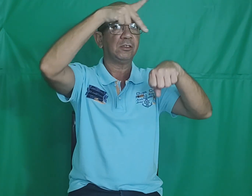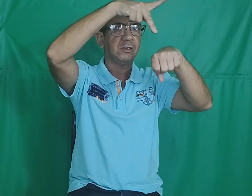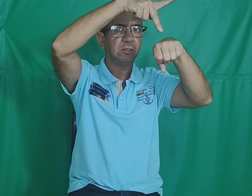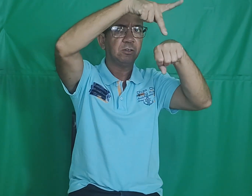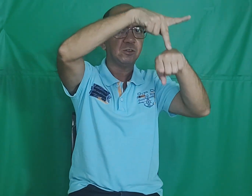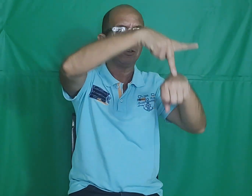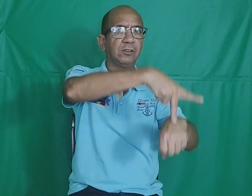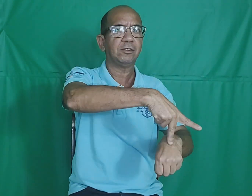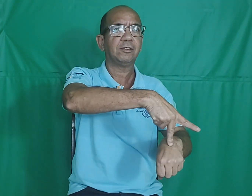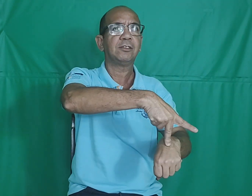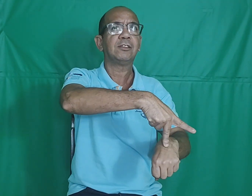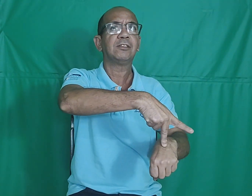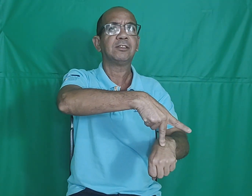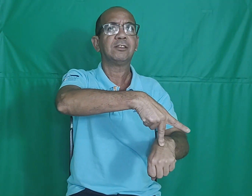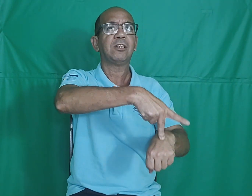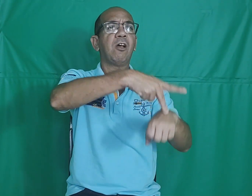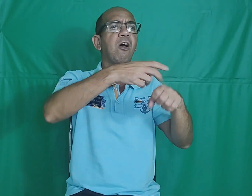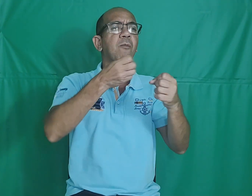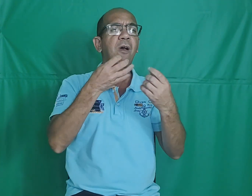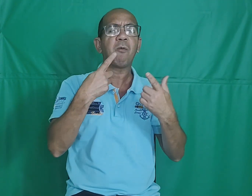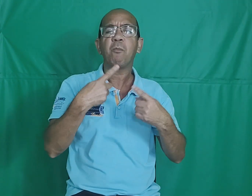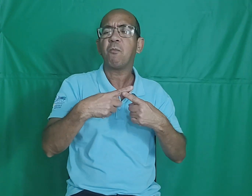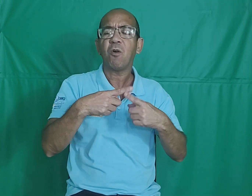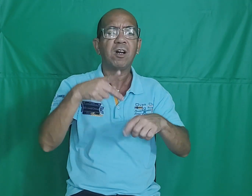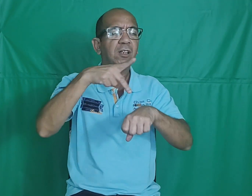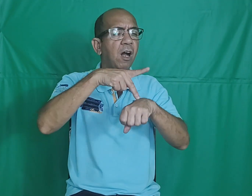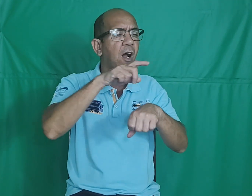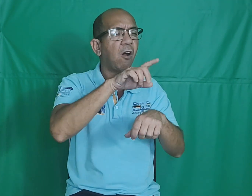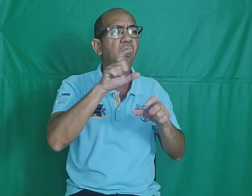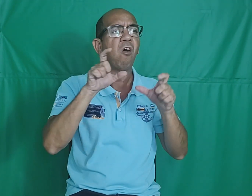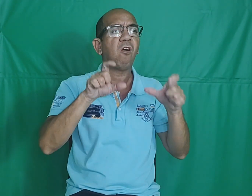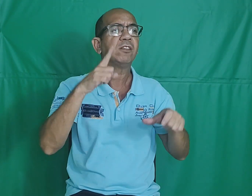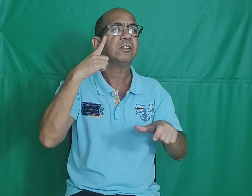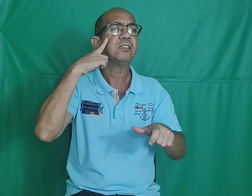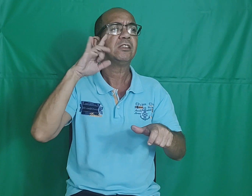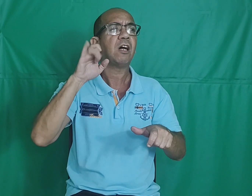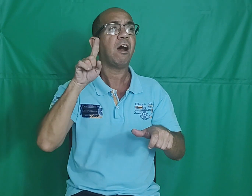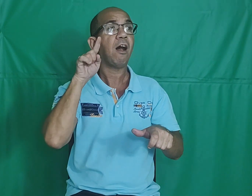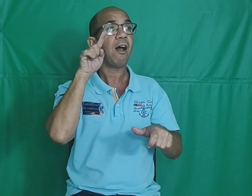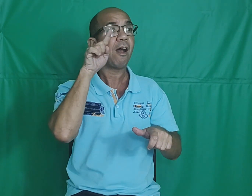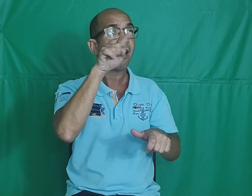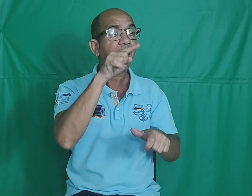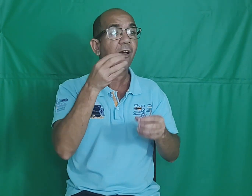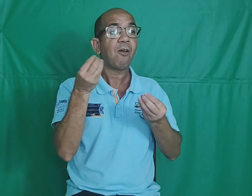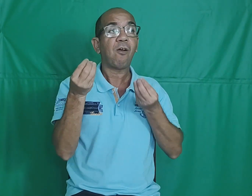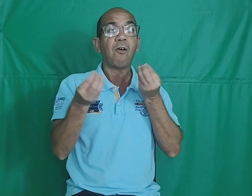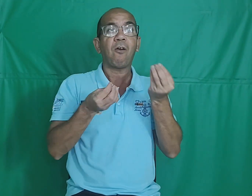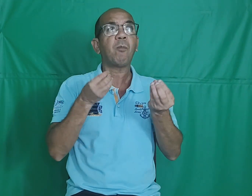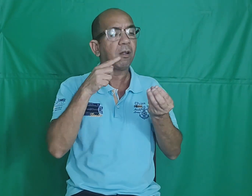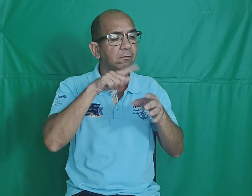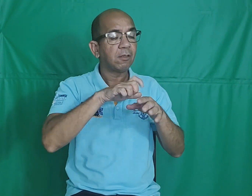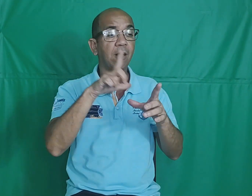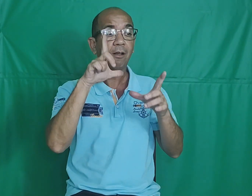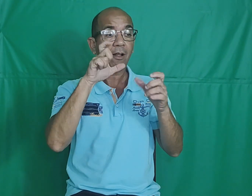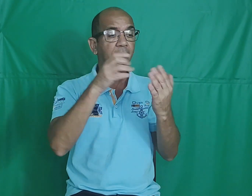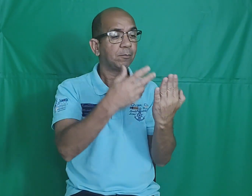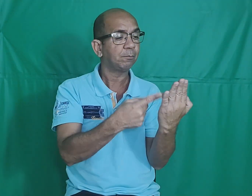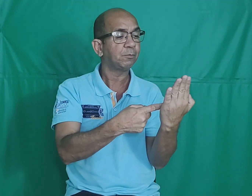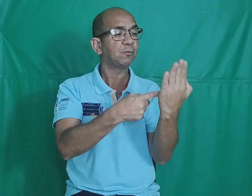ter encontrado acessibilidade e acolhimento na Igreja Nossa Senhora da Conceição de Rio Bonito através do curso